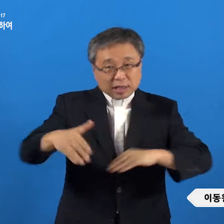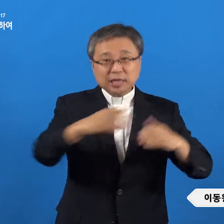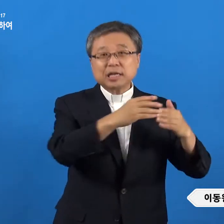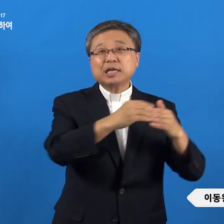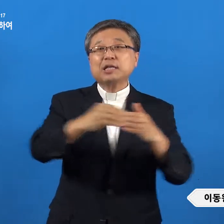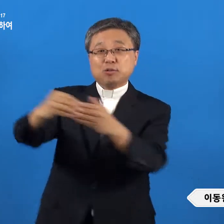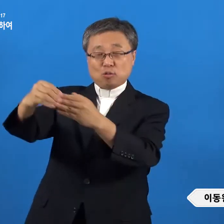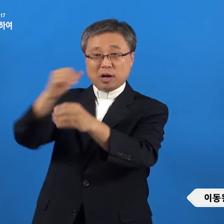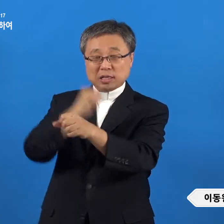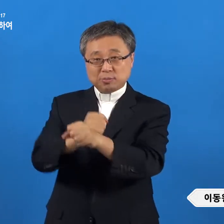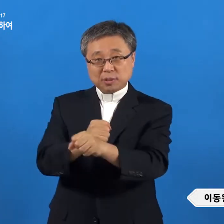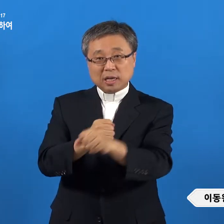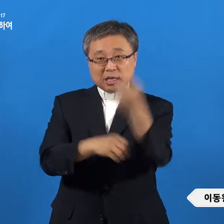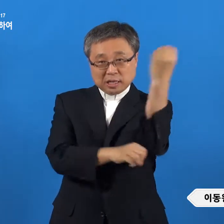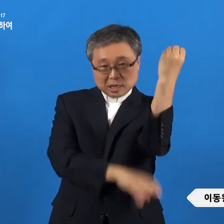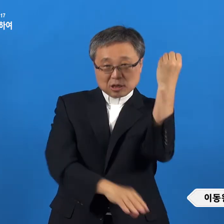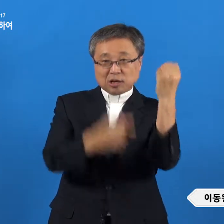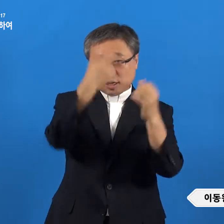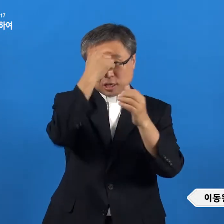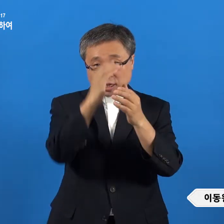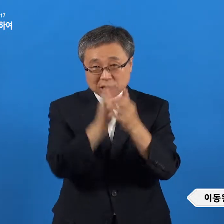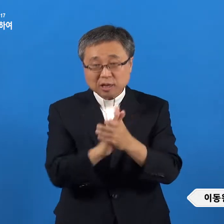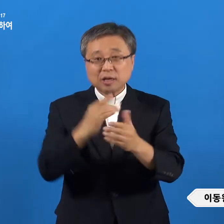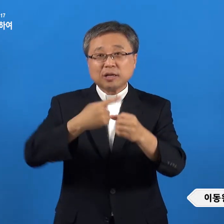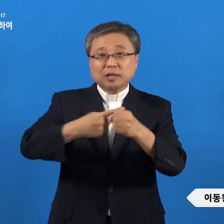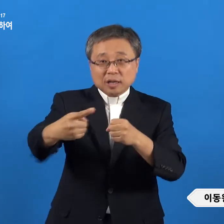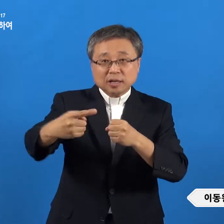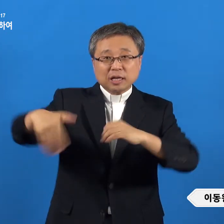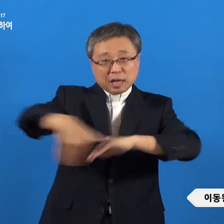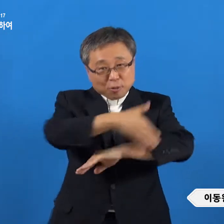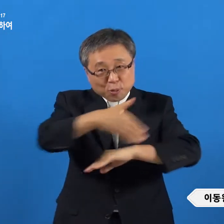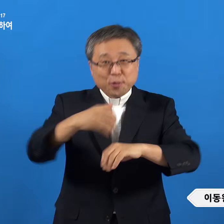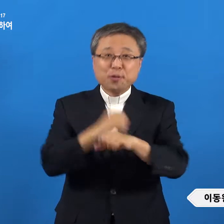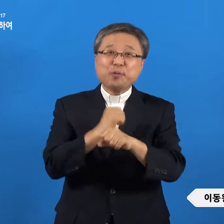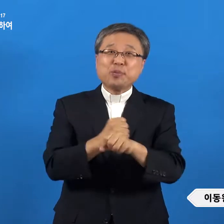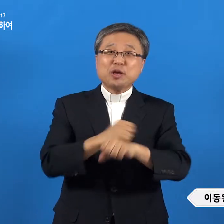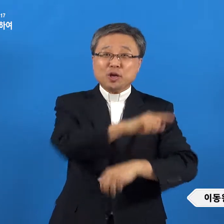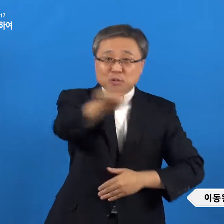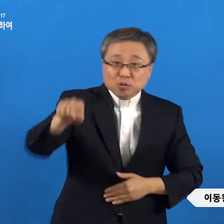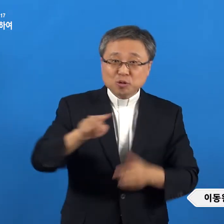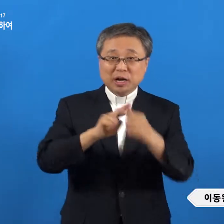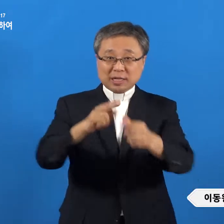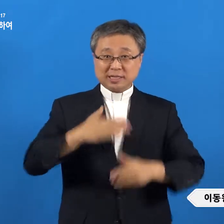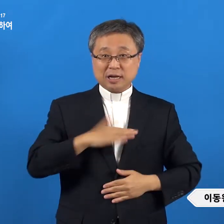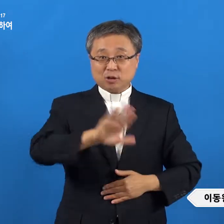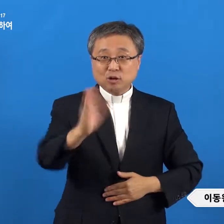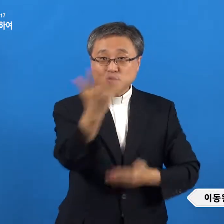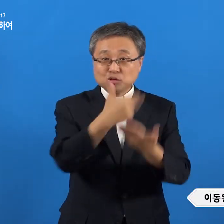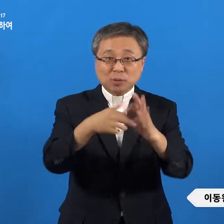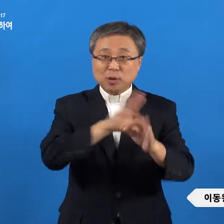근거하여 기도하며 그리고 내년을 플래닝하고 계획하는 여러분과 제가 되시기를 주의 이름으로 축복합니다.